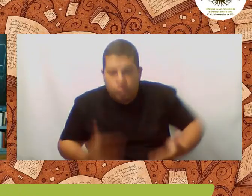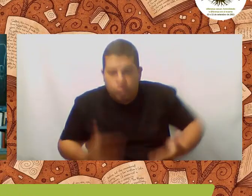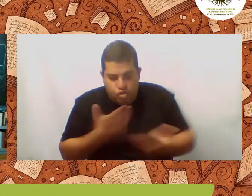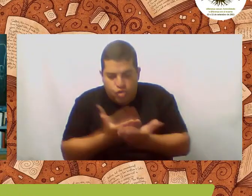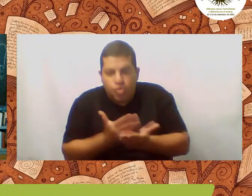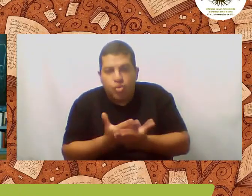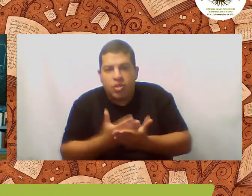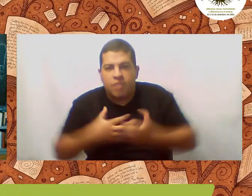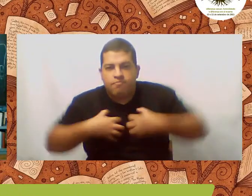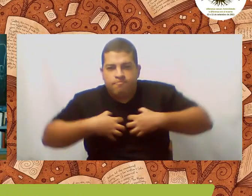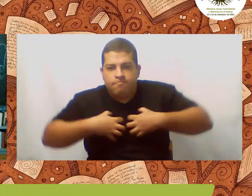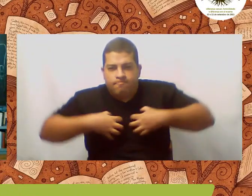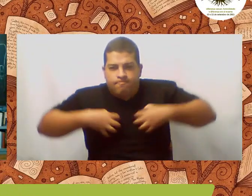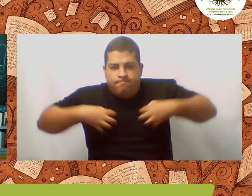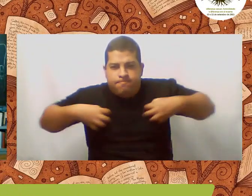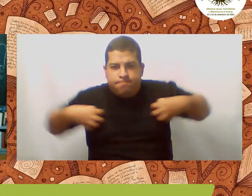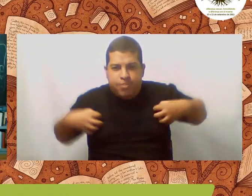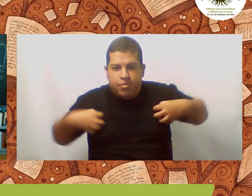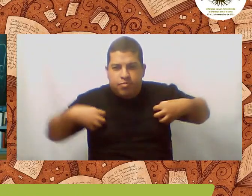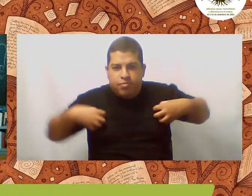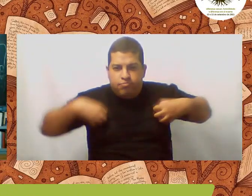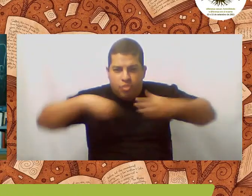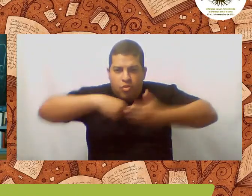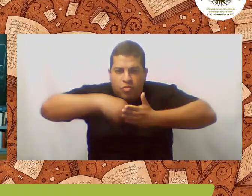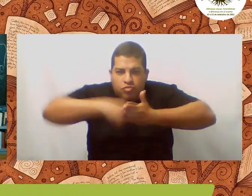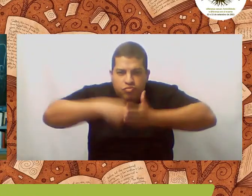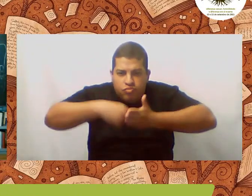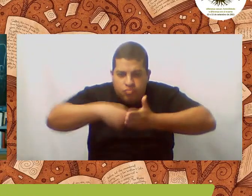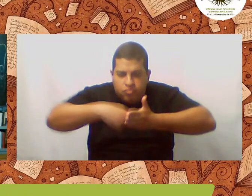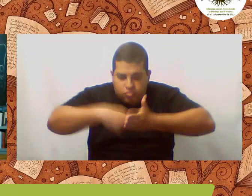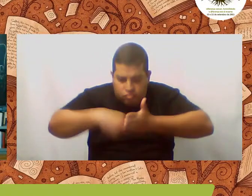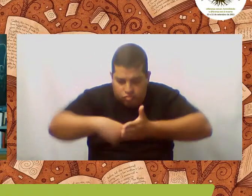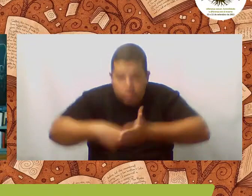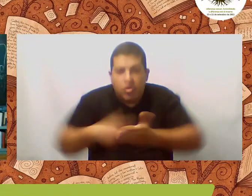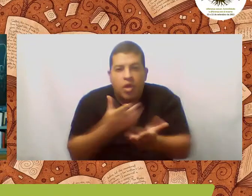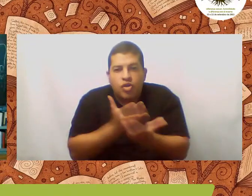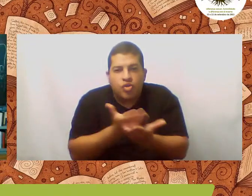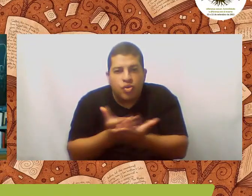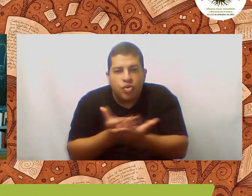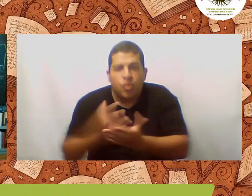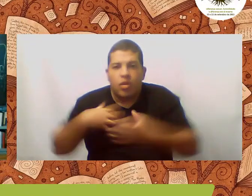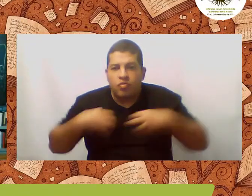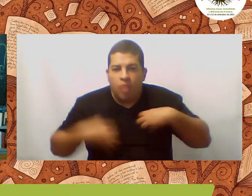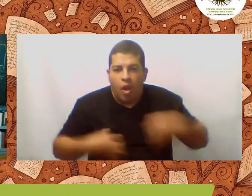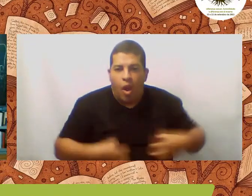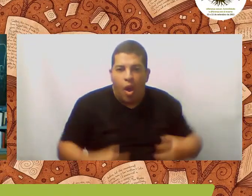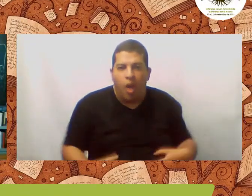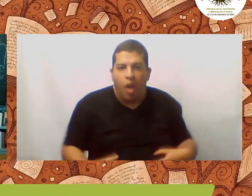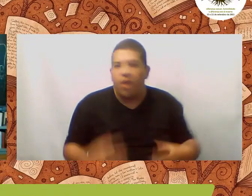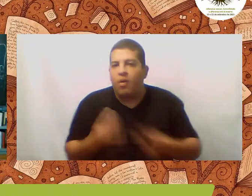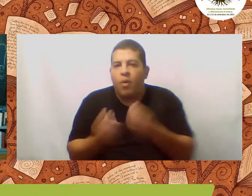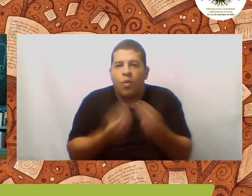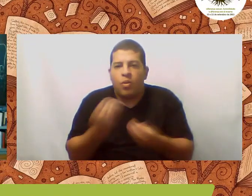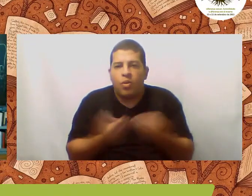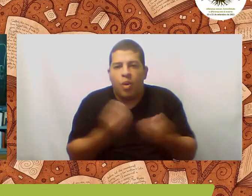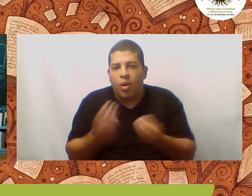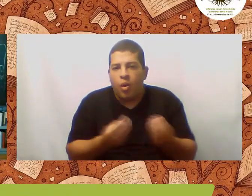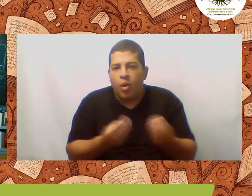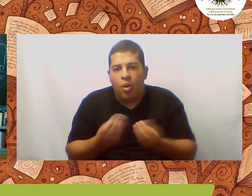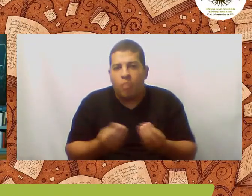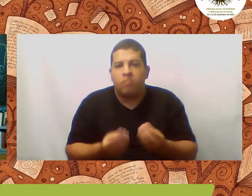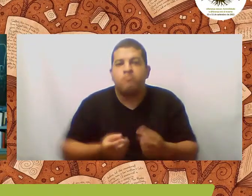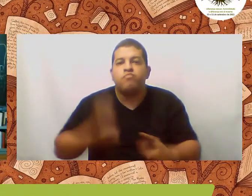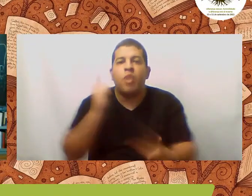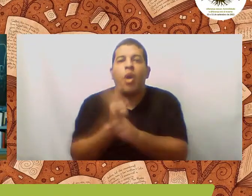do Renascimento, né, e que começaram a aparecer os primeiros livros de anatomia, né, o que